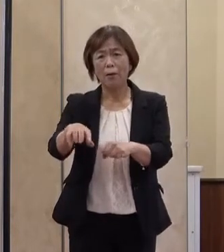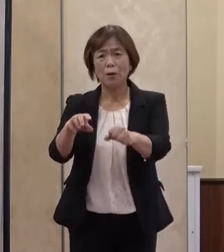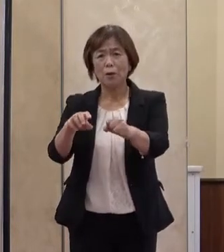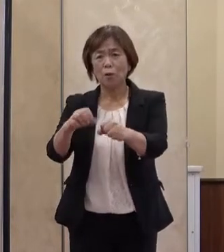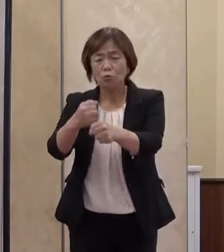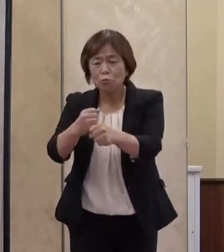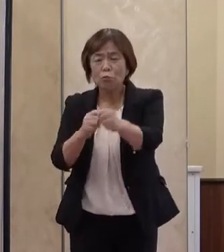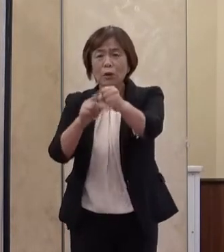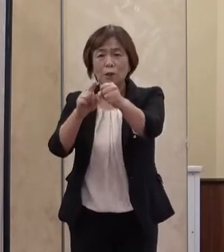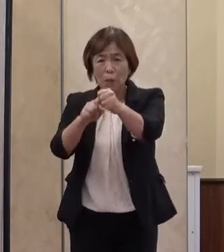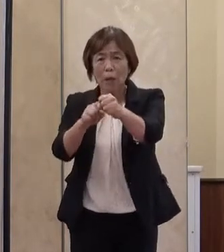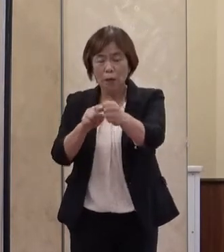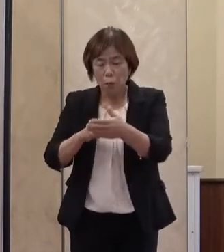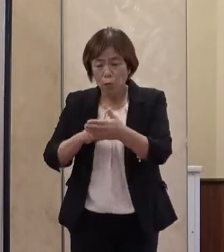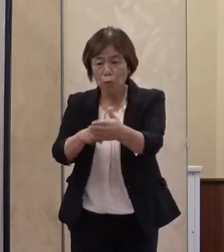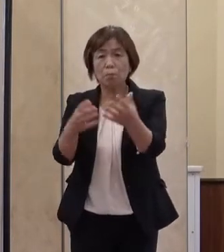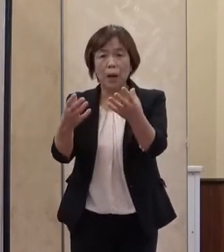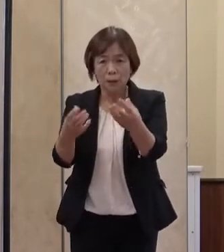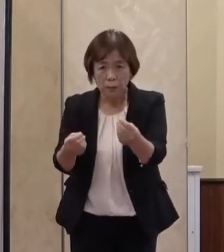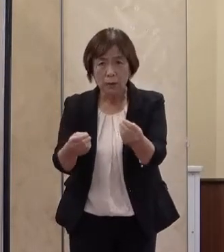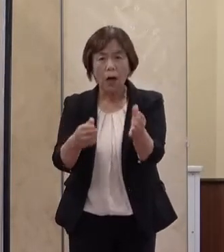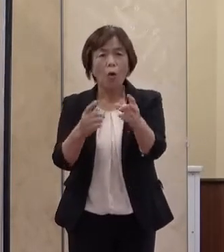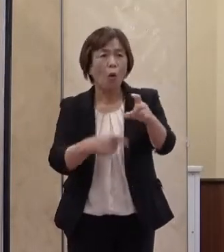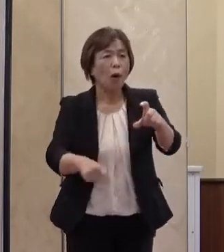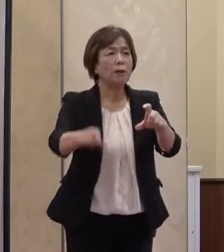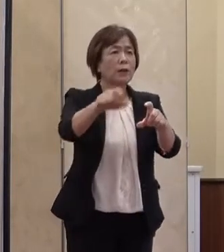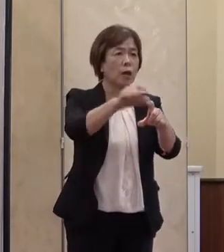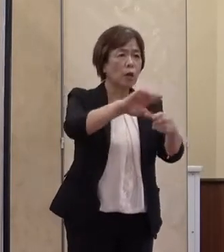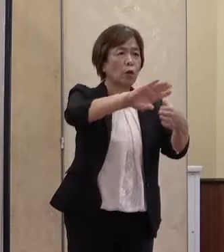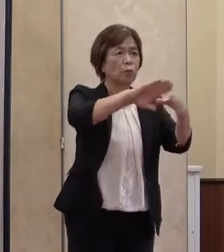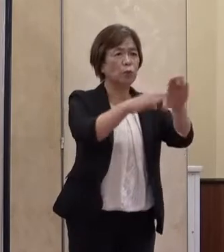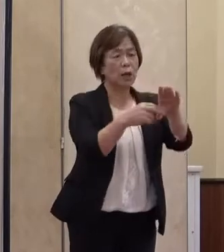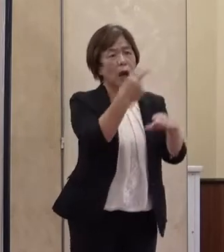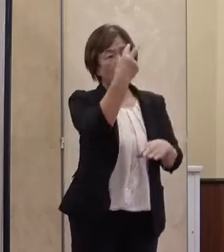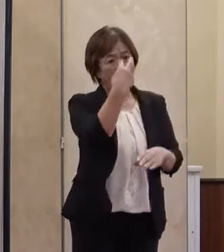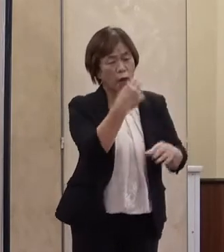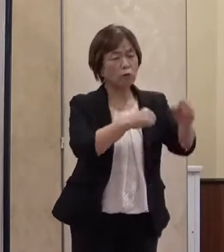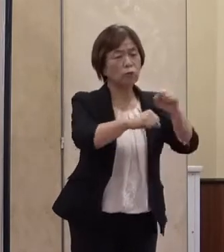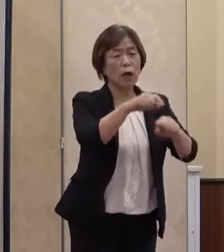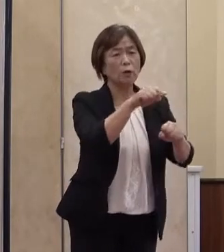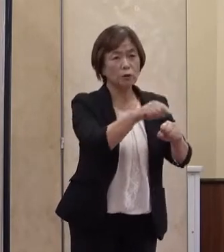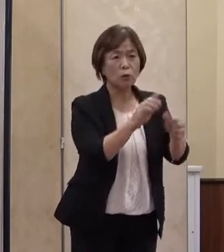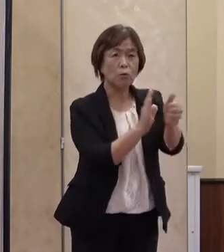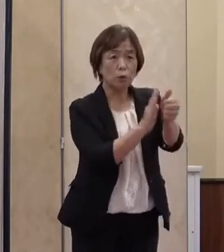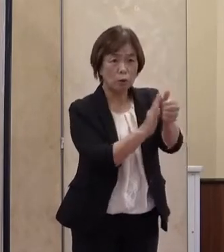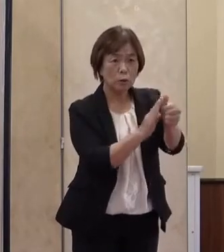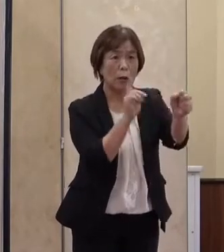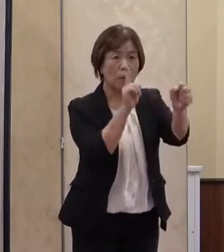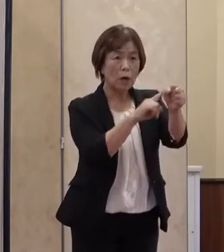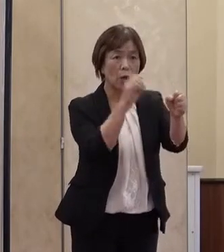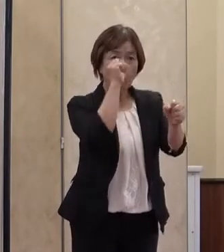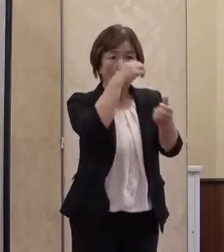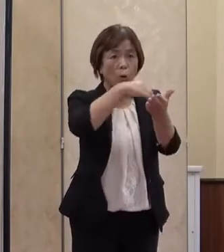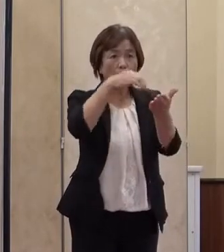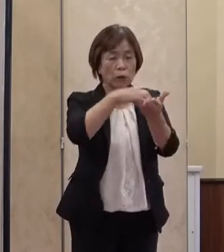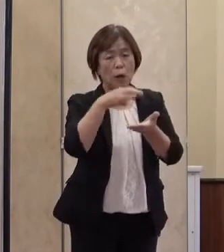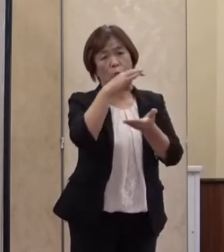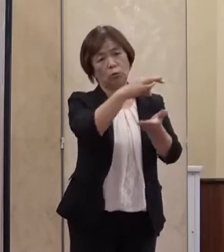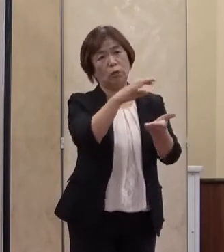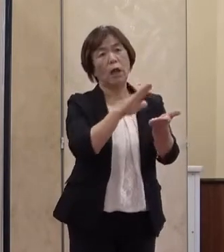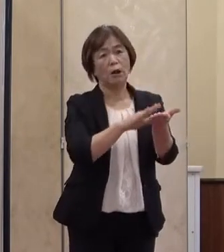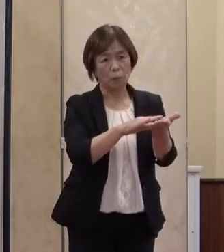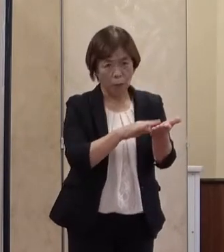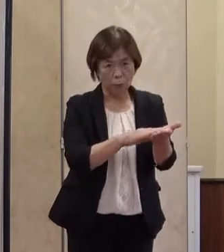ましたが、今回さらにこの文化芸術創出事業もこれはすでに予算化してますが、その一環